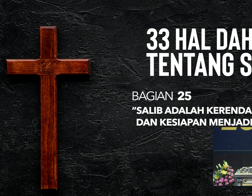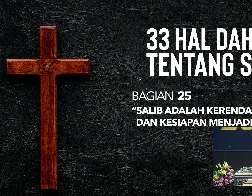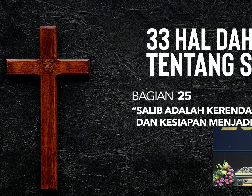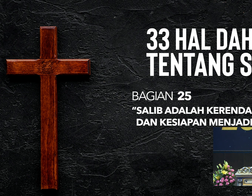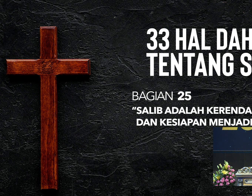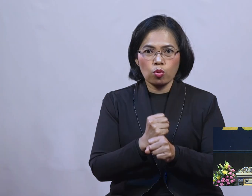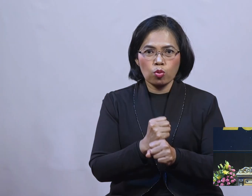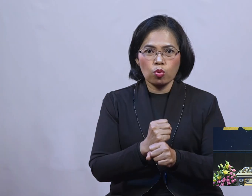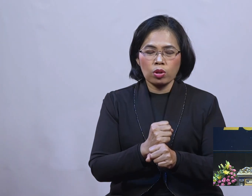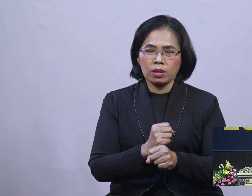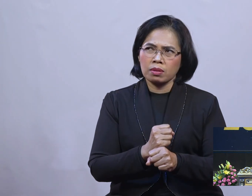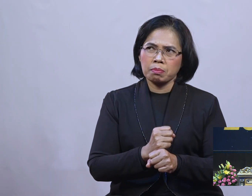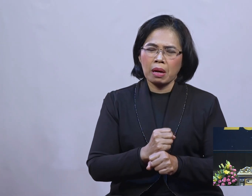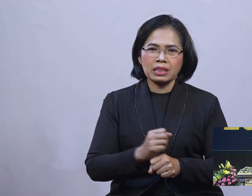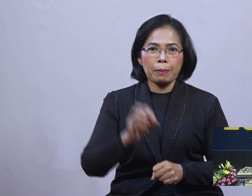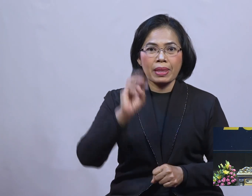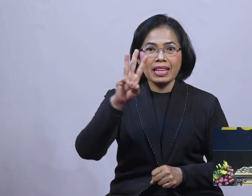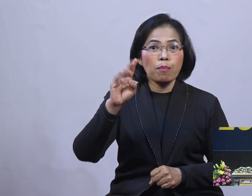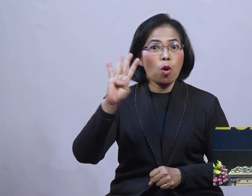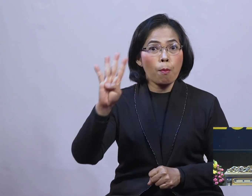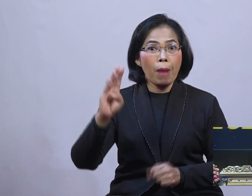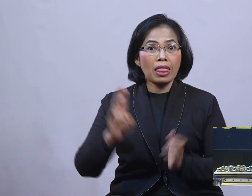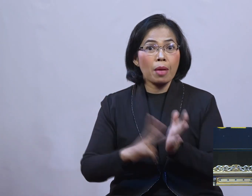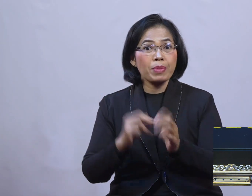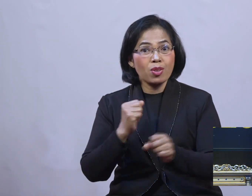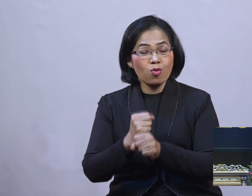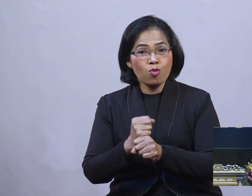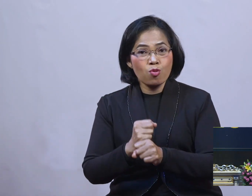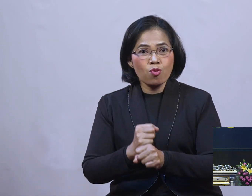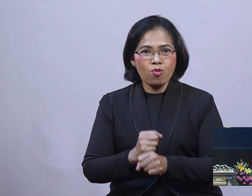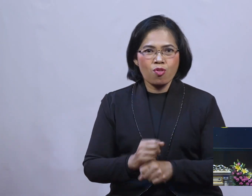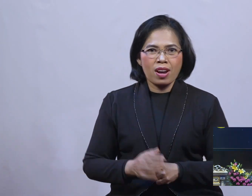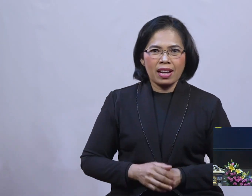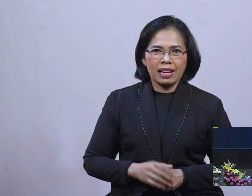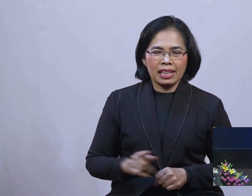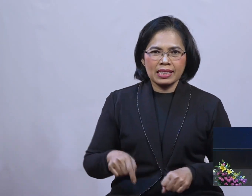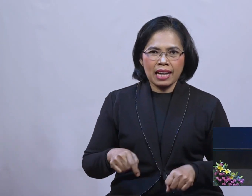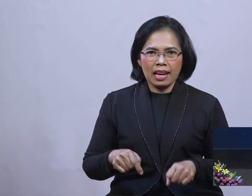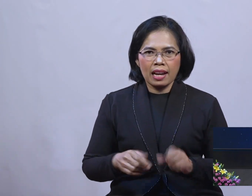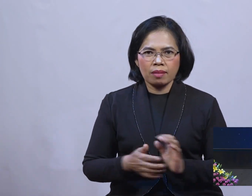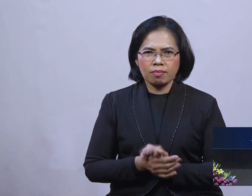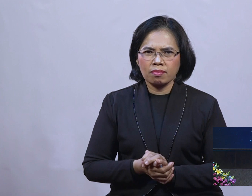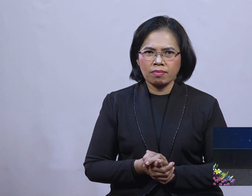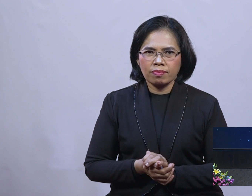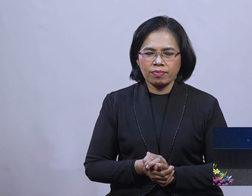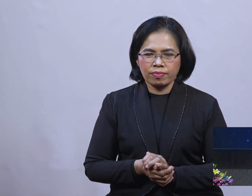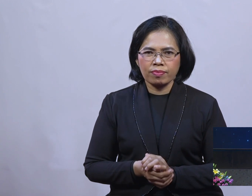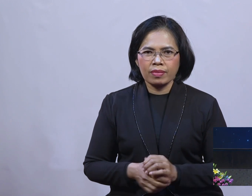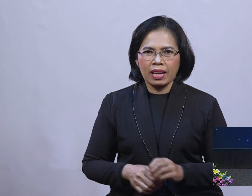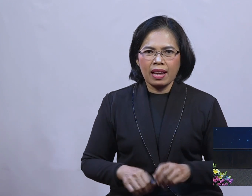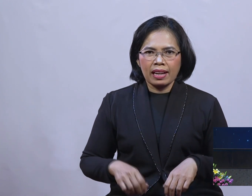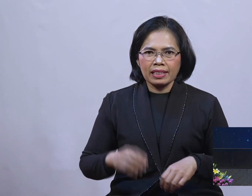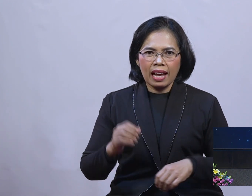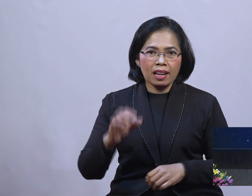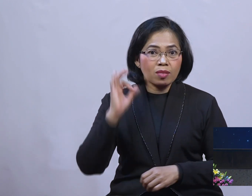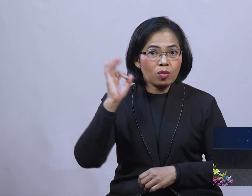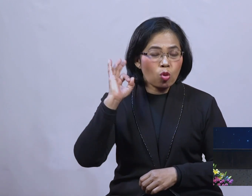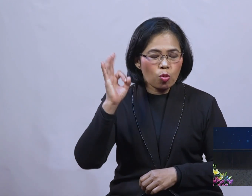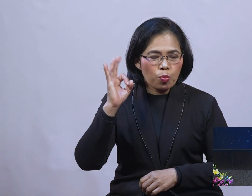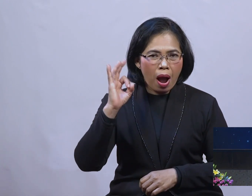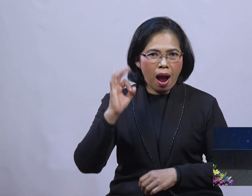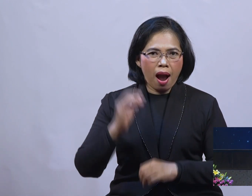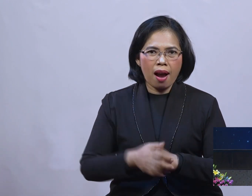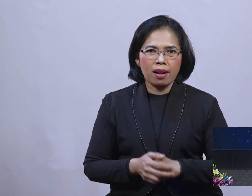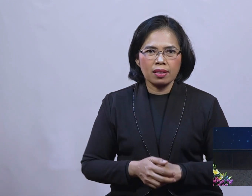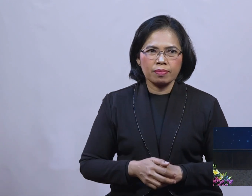manufacted 34minggu saudara kita bahas karena bagian ke-20 terlalu indah untuk kita pelajari sehingga